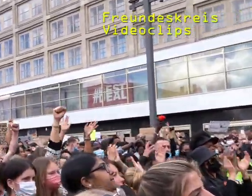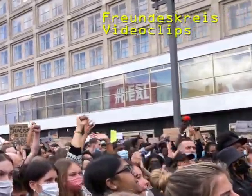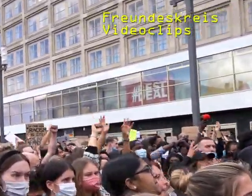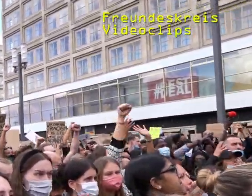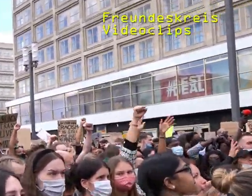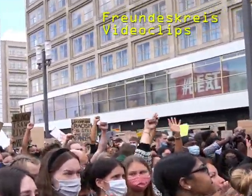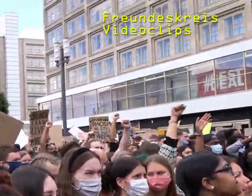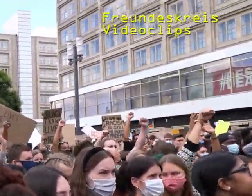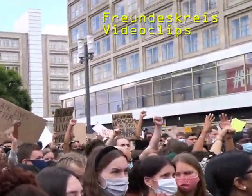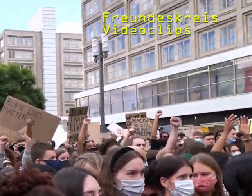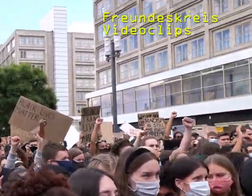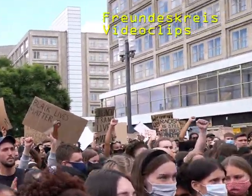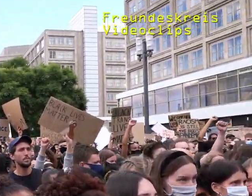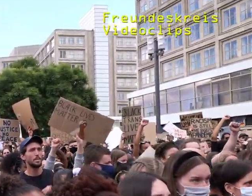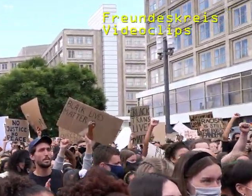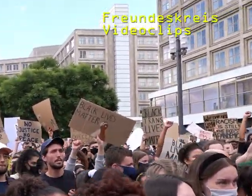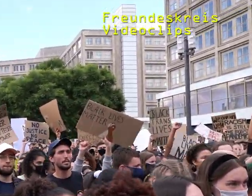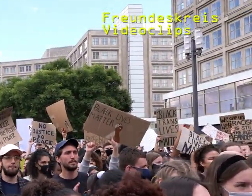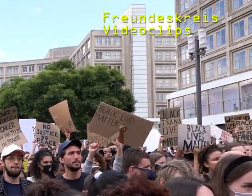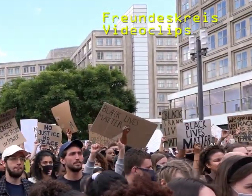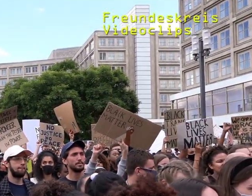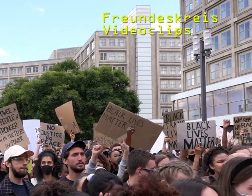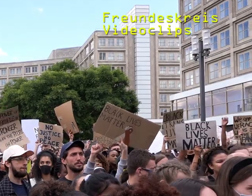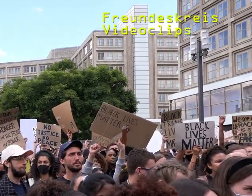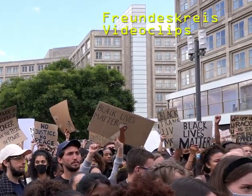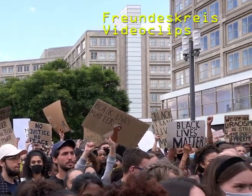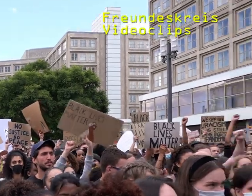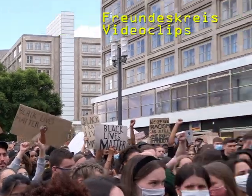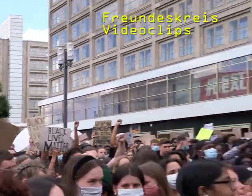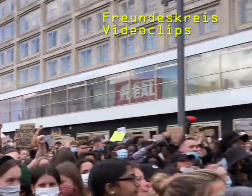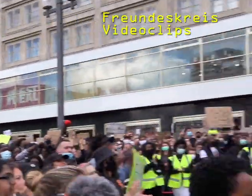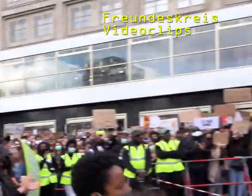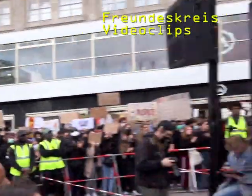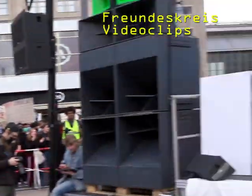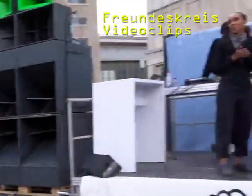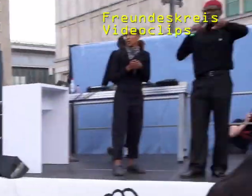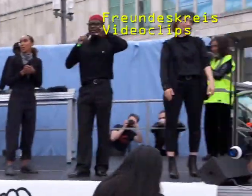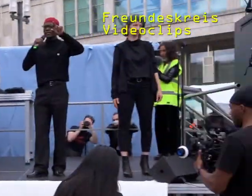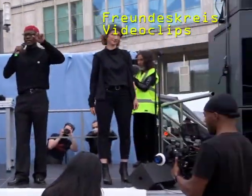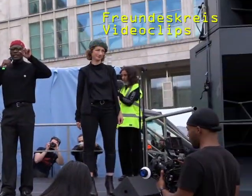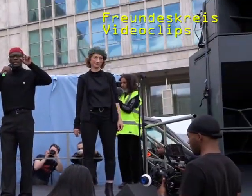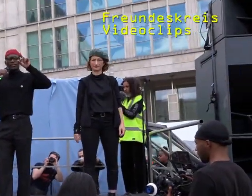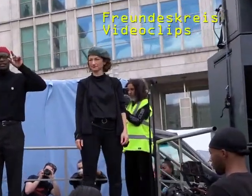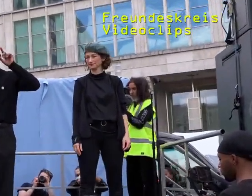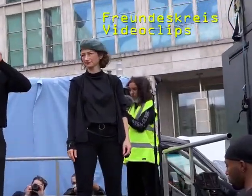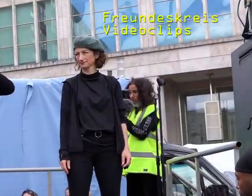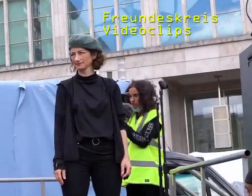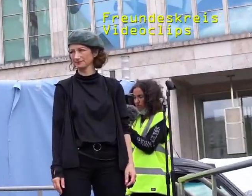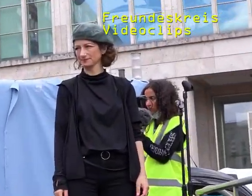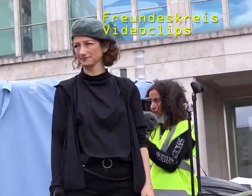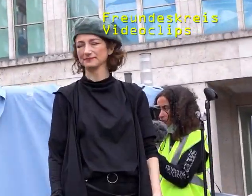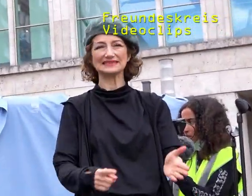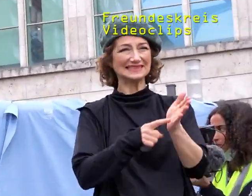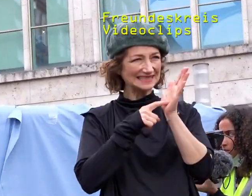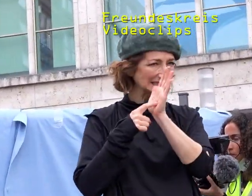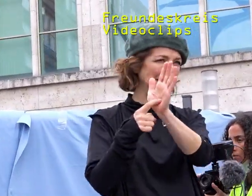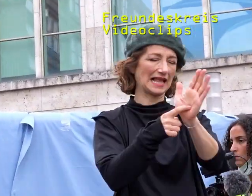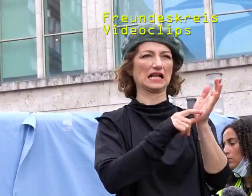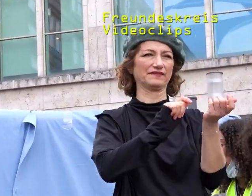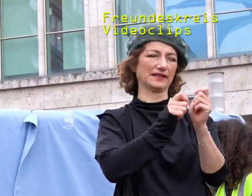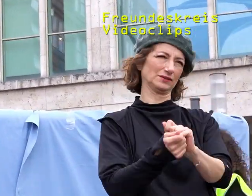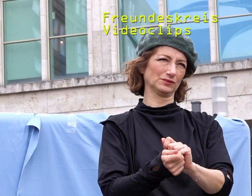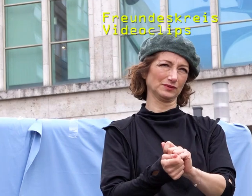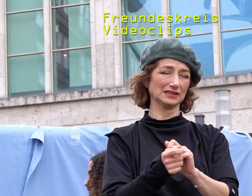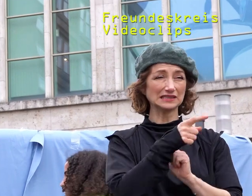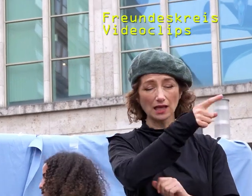Sei du die Veränderung, die du dir für diese Welt wünschst. Liebe. Wenn